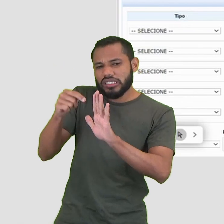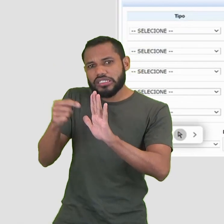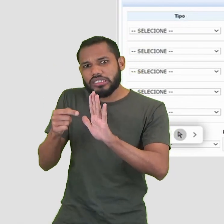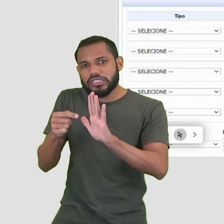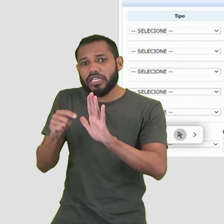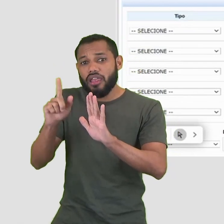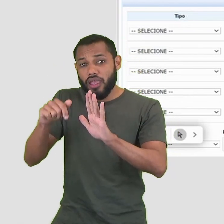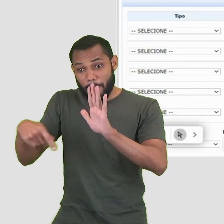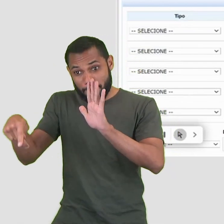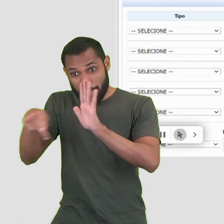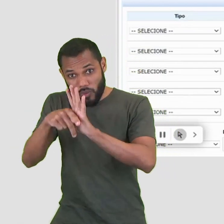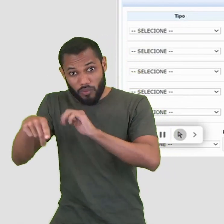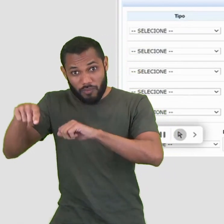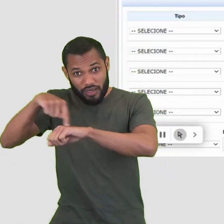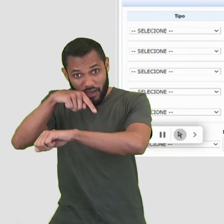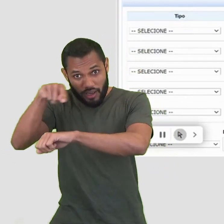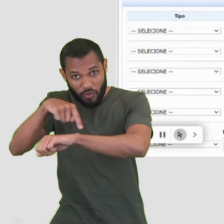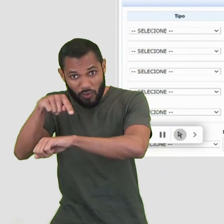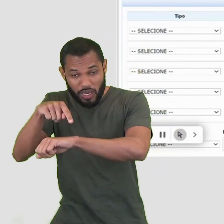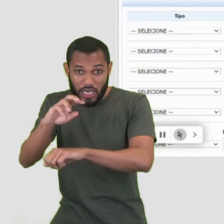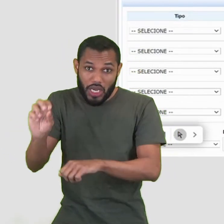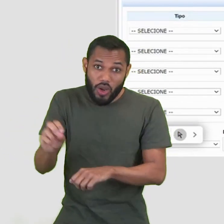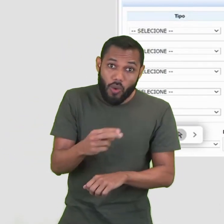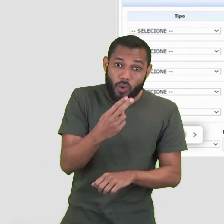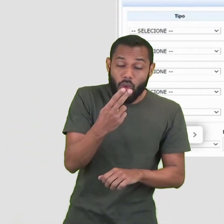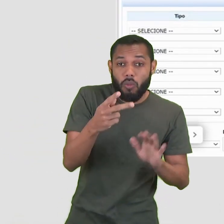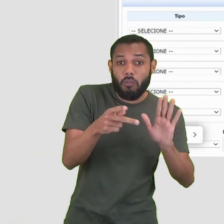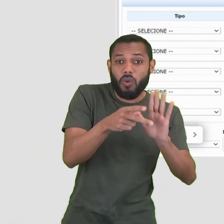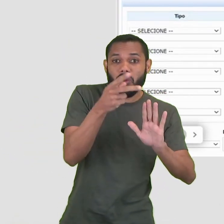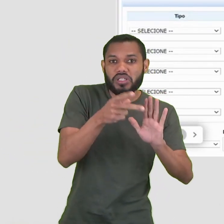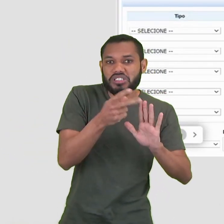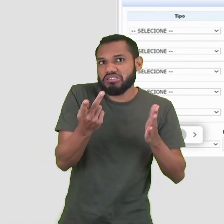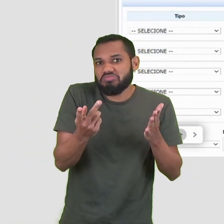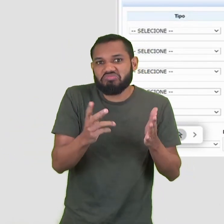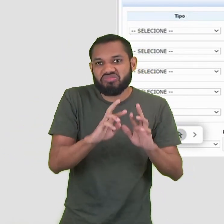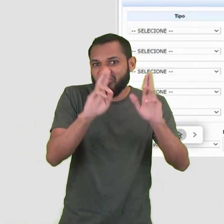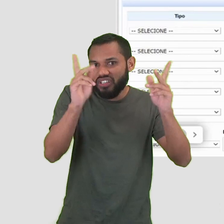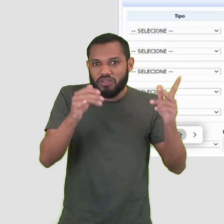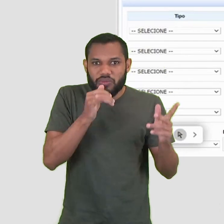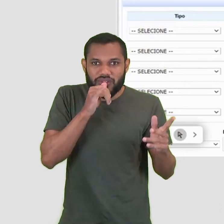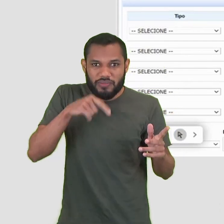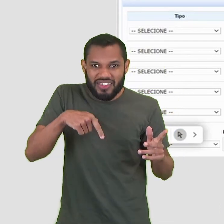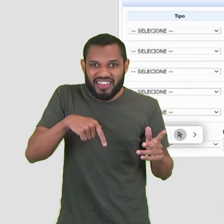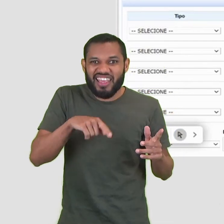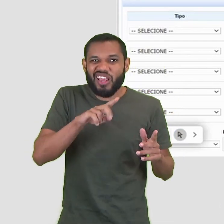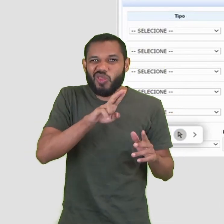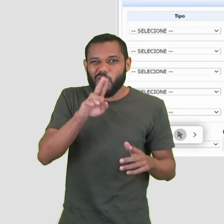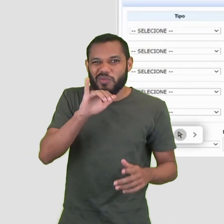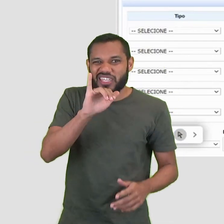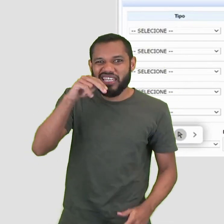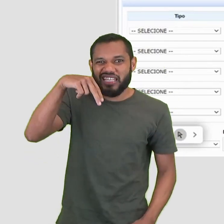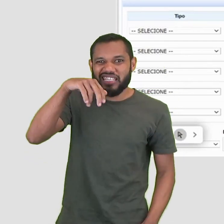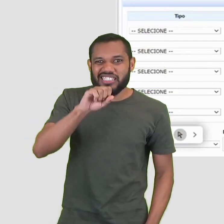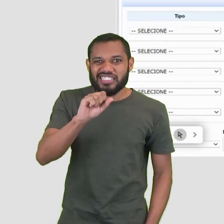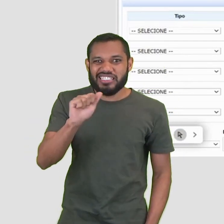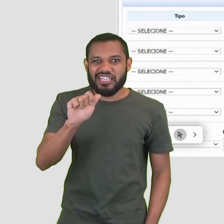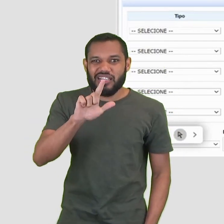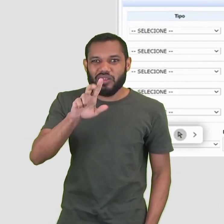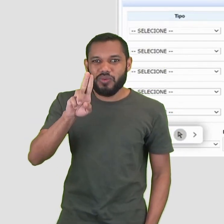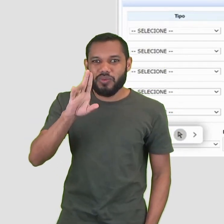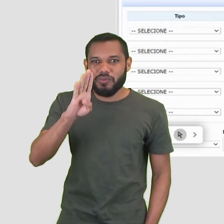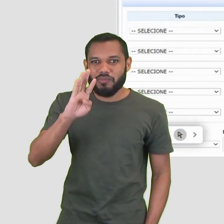né, carga horária, ou se trata de uma portaria, enfim, nesse caso aqui, adicional de insalubridade. Então,